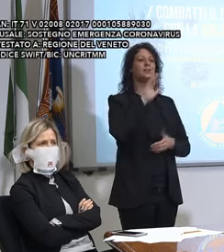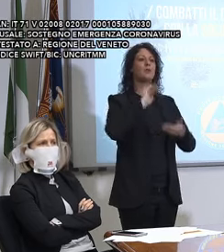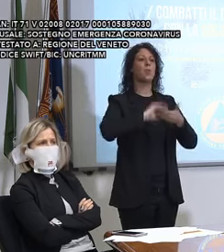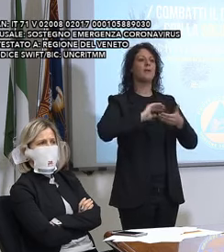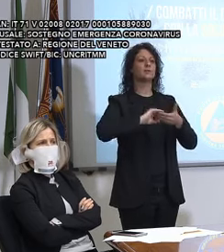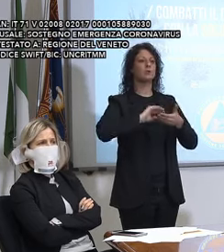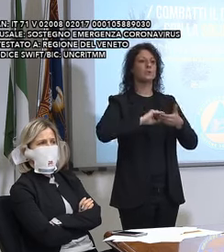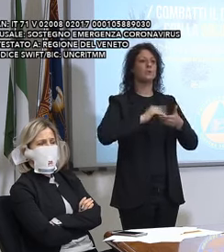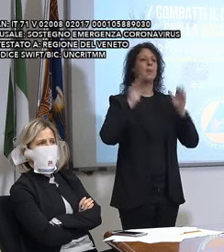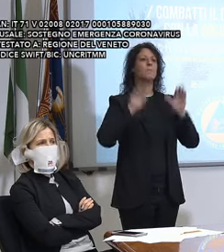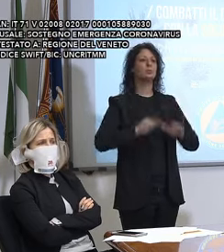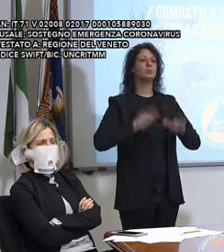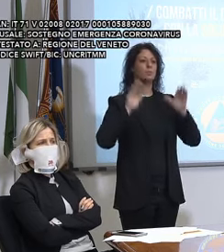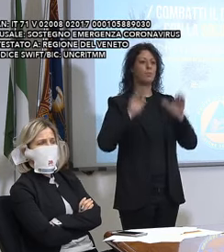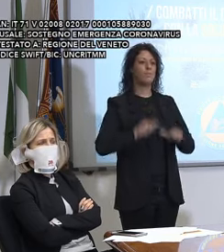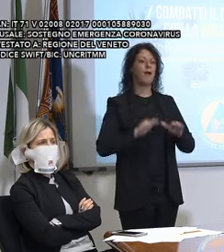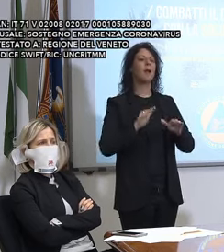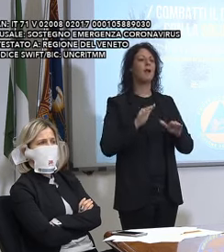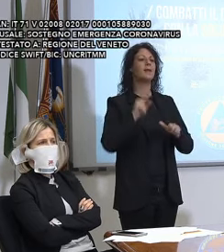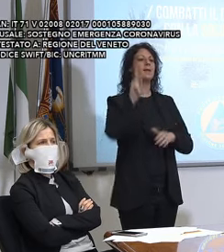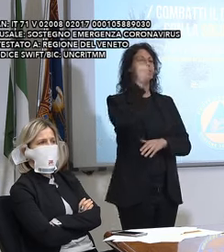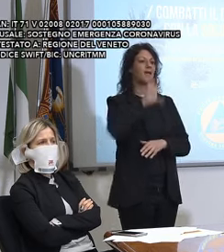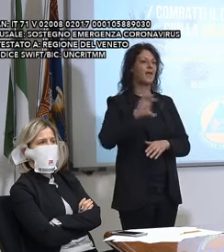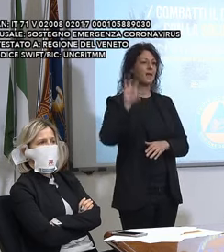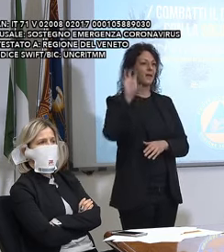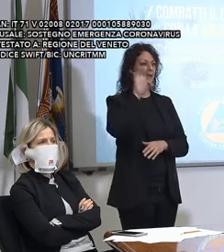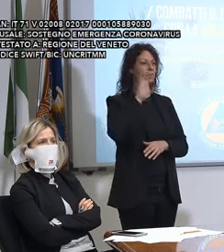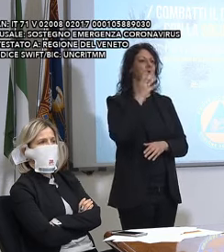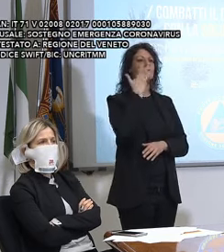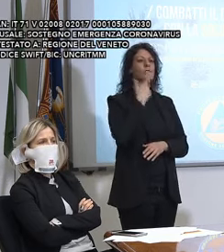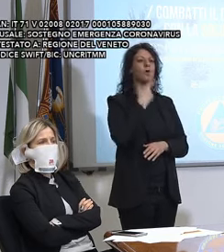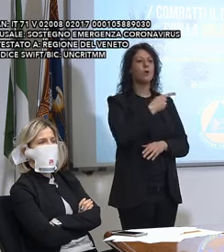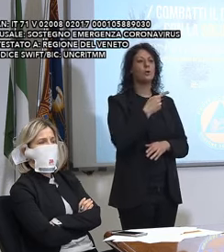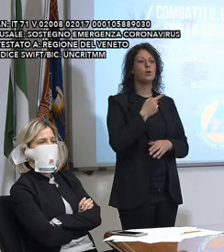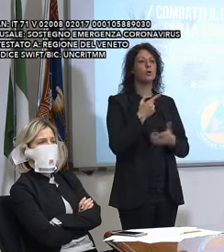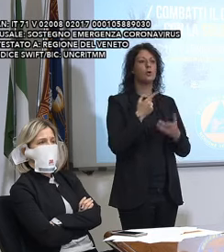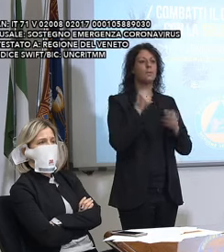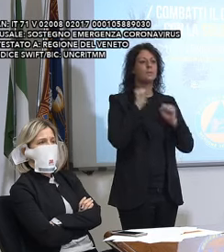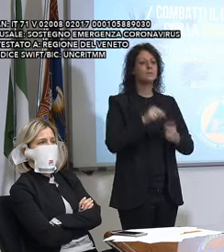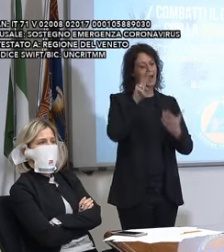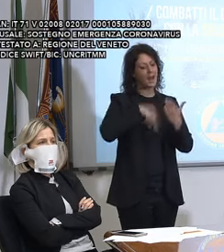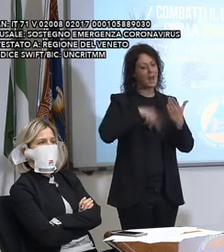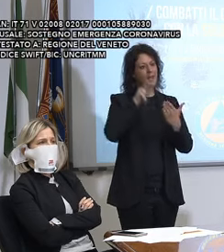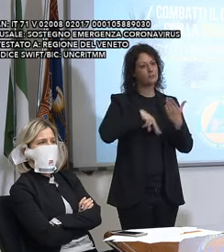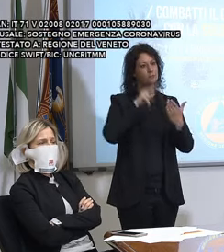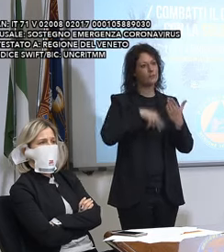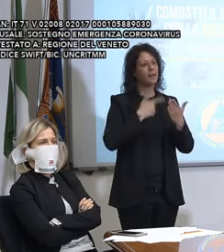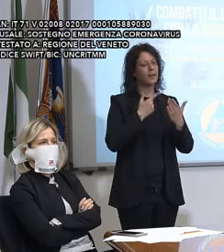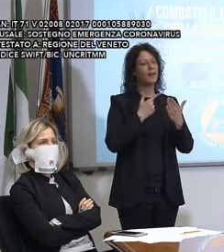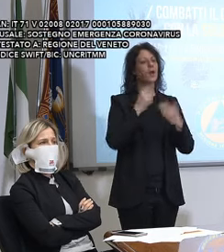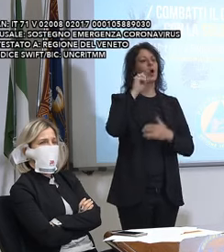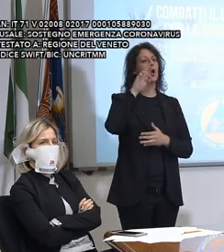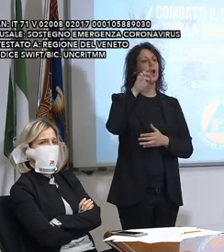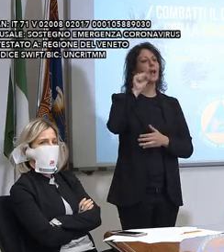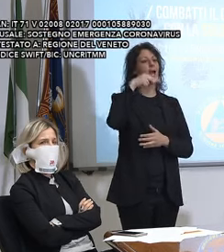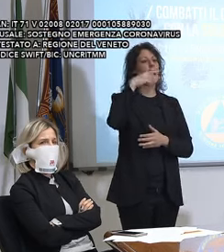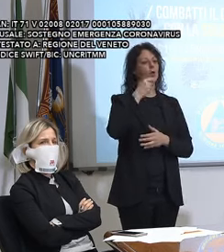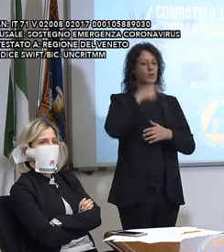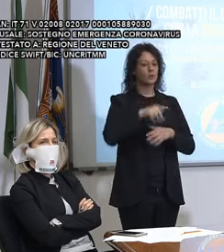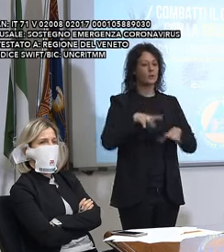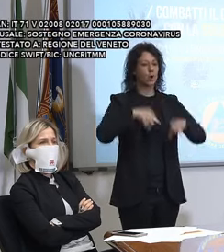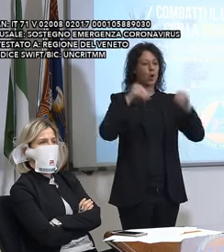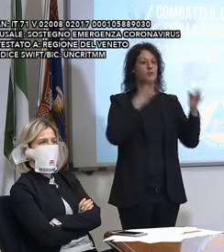musulmane venete che chiedono spazio nelle TV regionali per leggere il Corano in italiano, dato che inizia il Ramadan, e assicurano comunque il rispetto